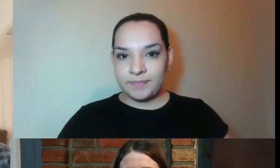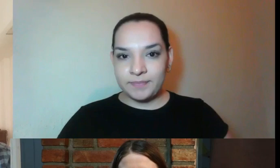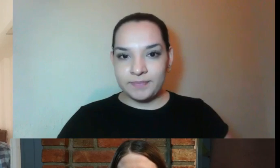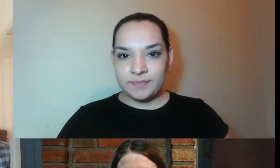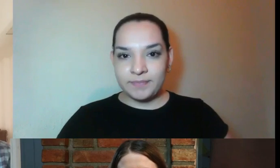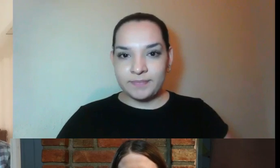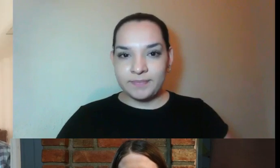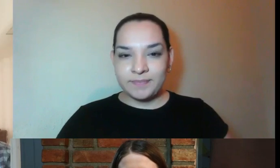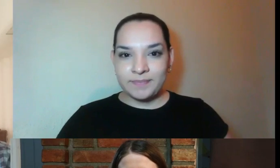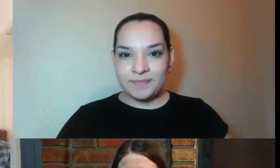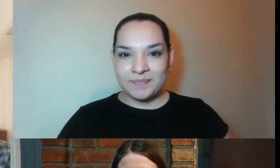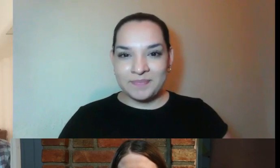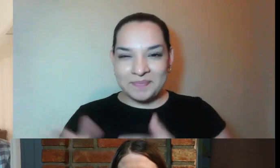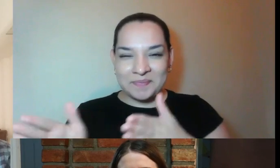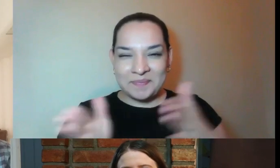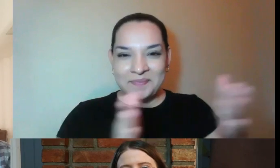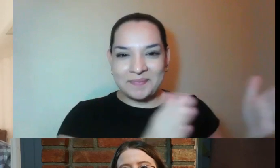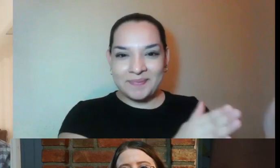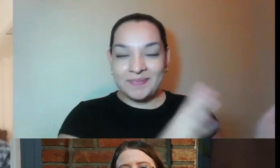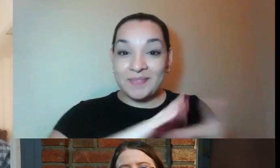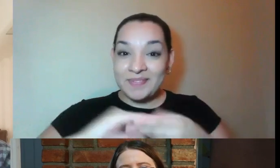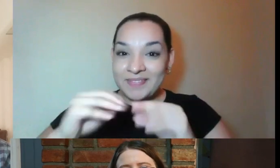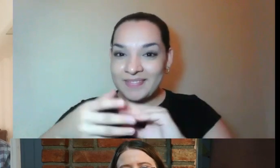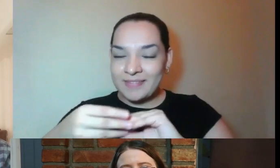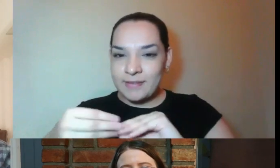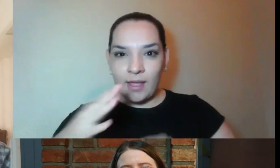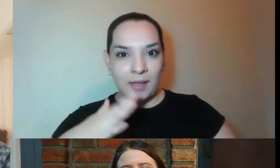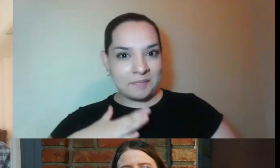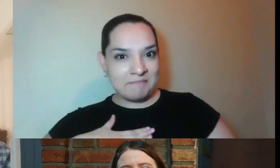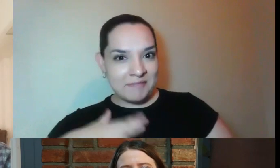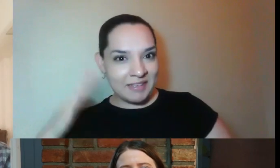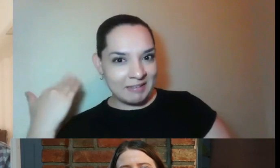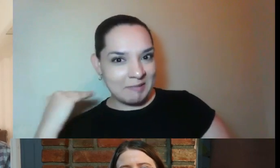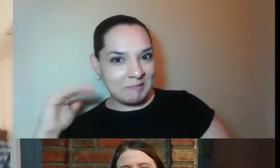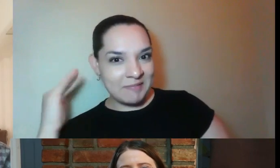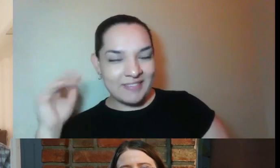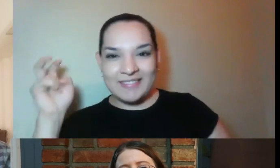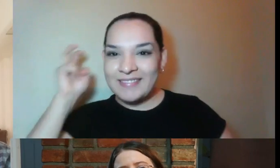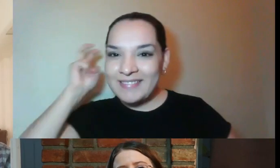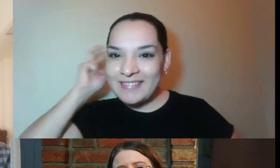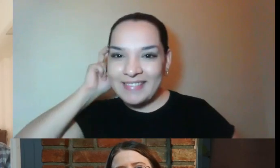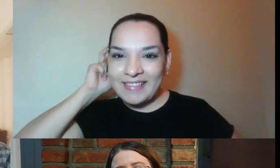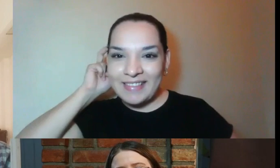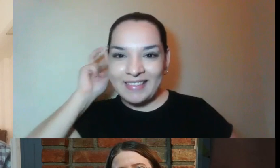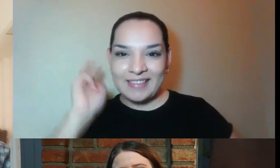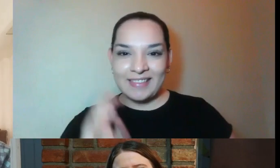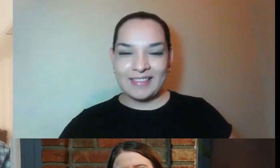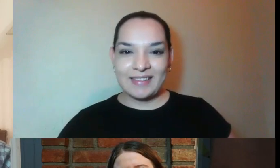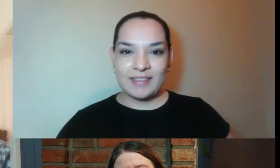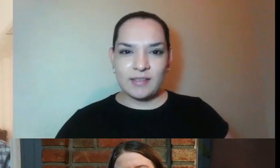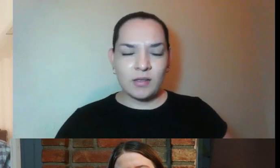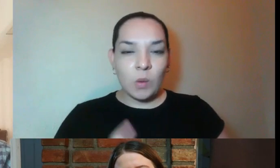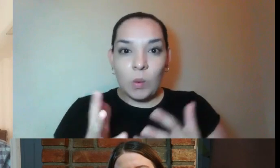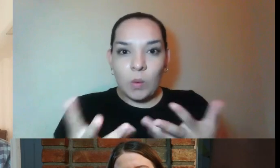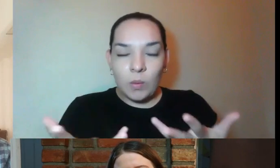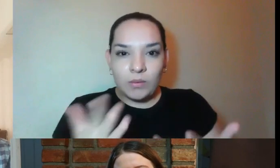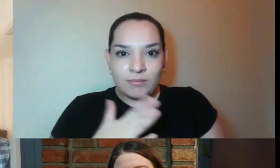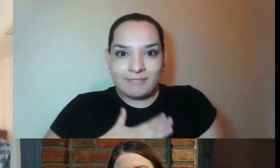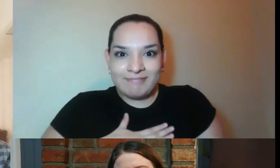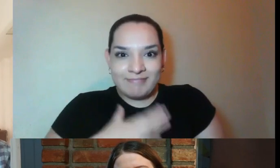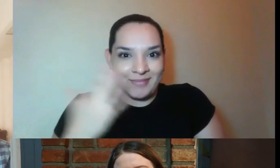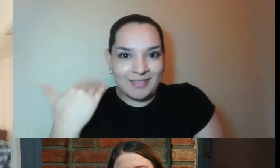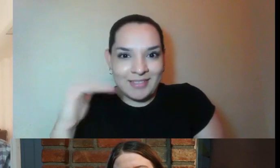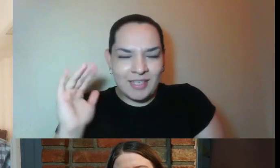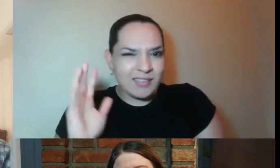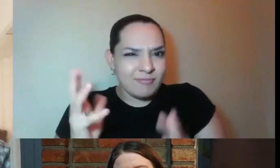tenga. Y ahora, ¿qué es para mí el implante coclear? ¿Por qué?